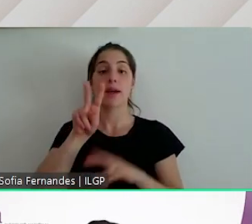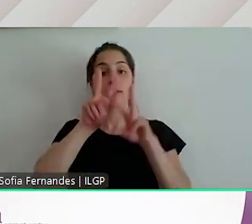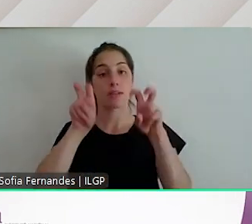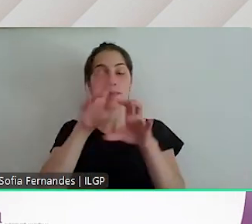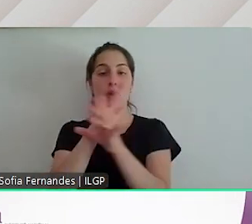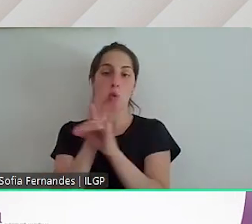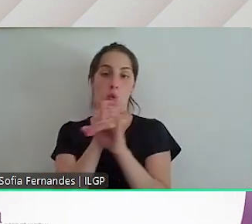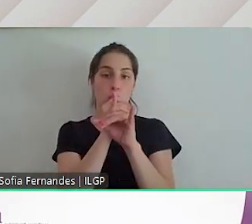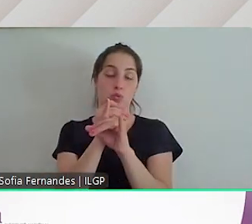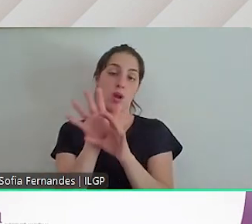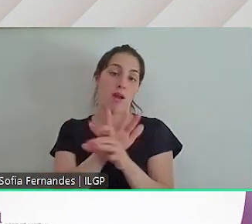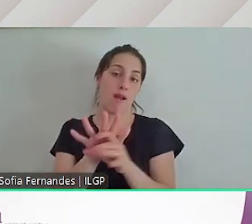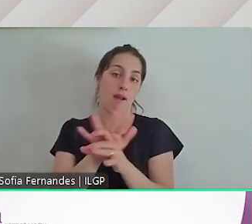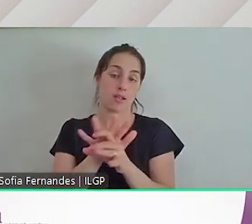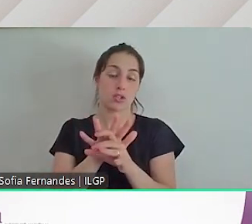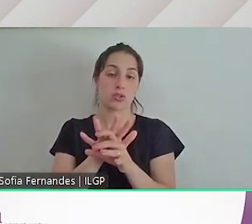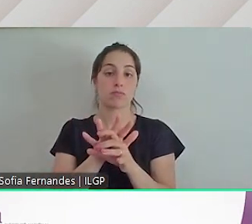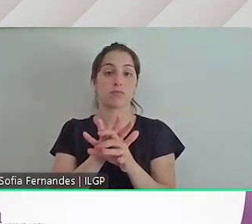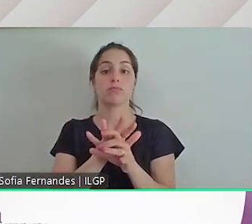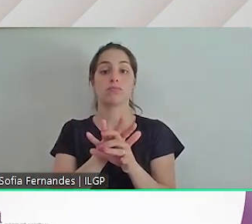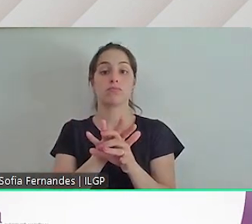tais áreas que nós temos